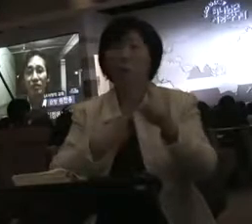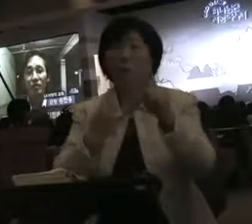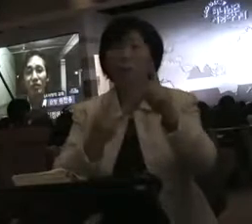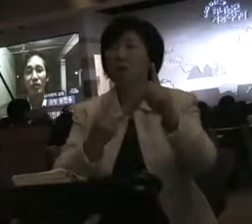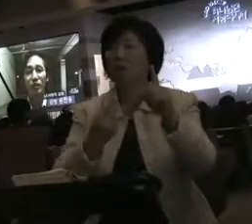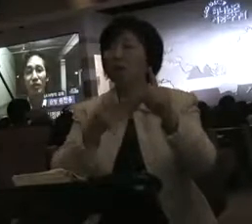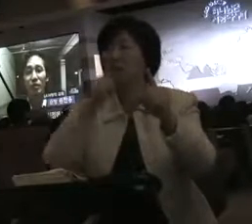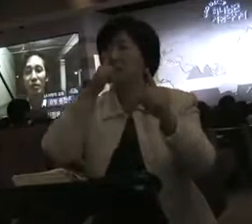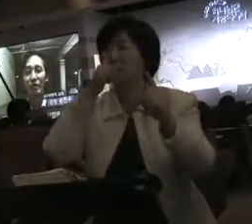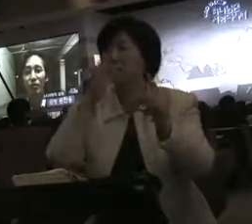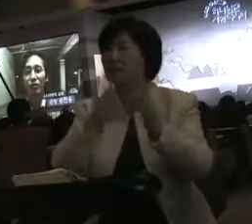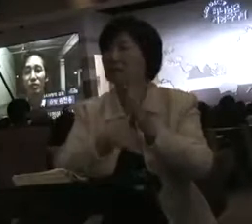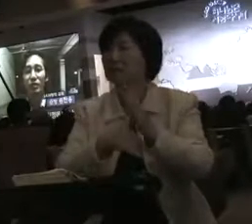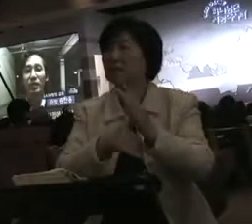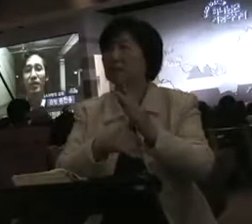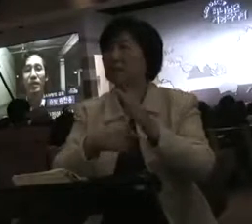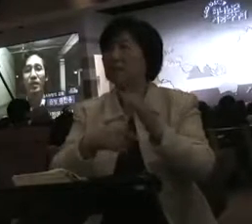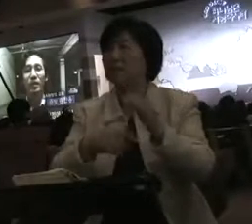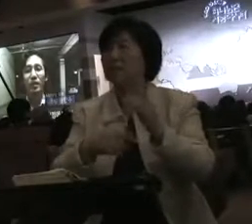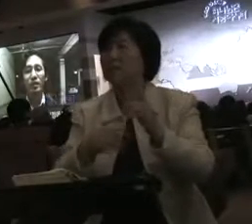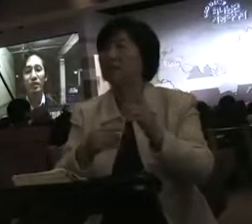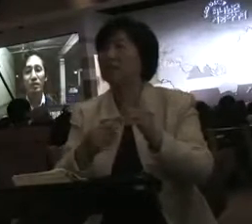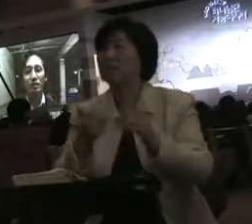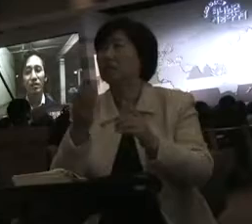출퇴근하면서 혼자 있을 때 정말 많이 울었습니다.